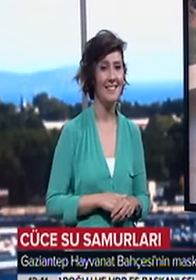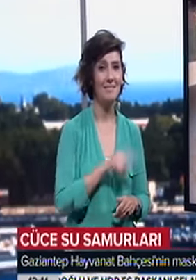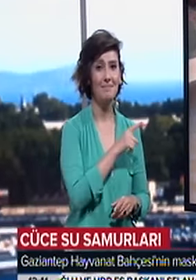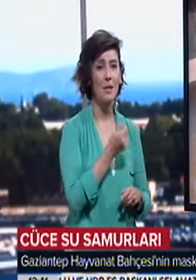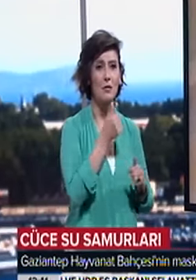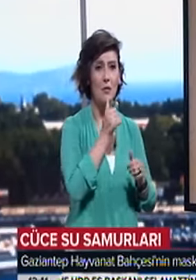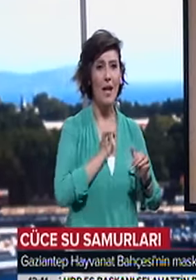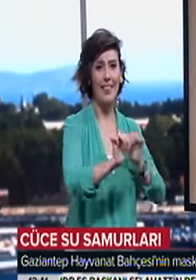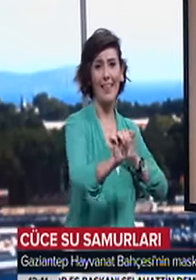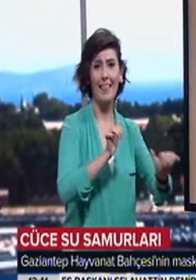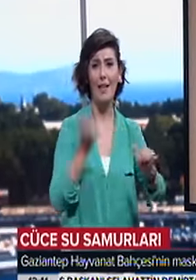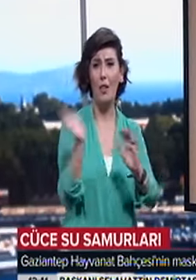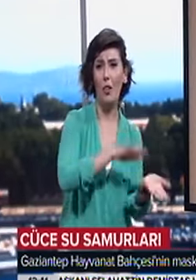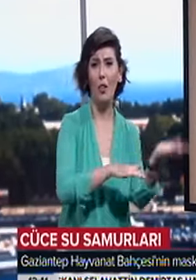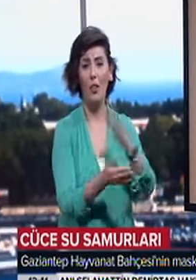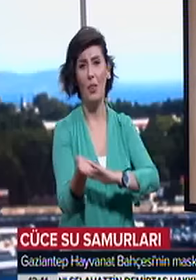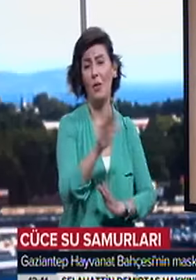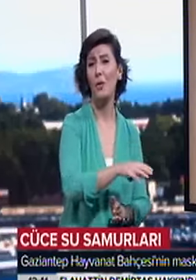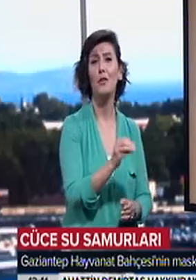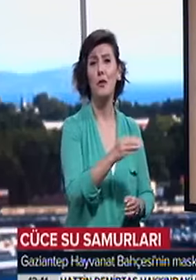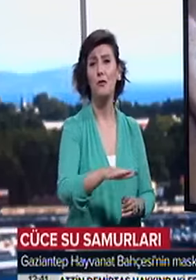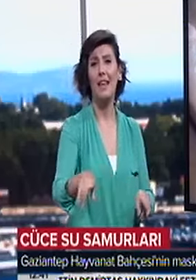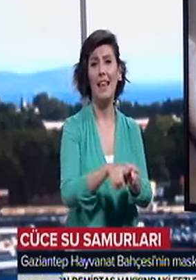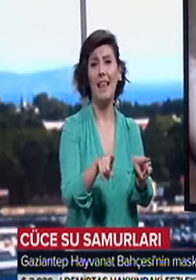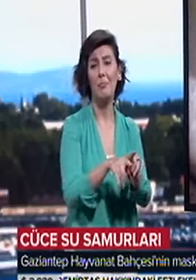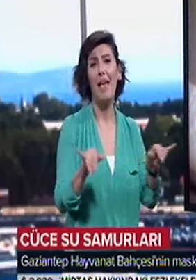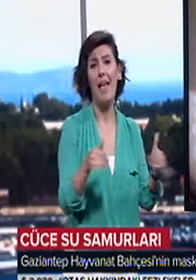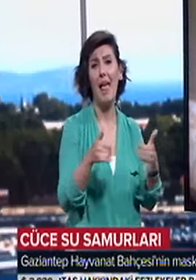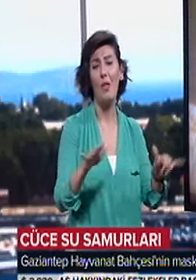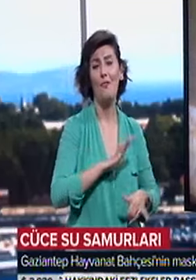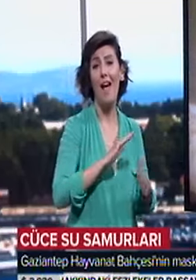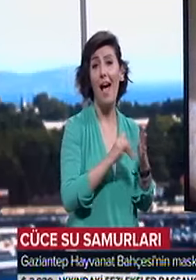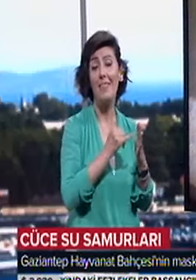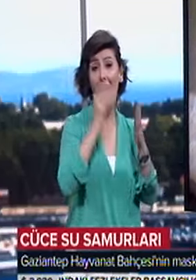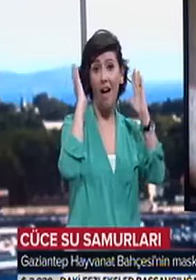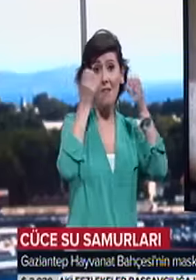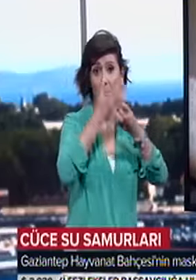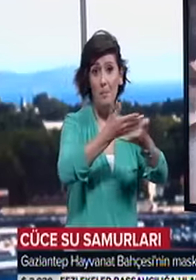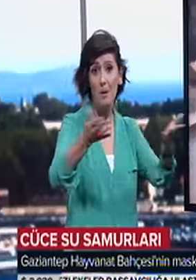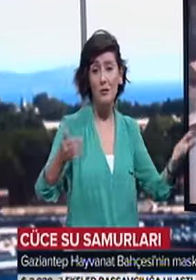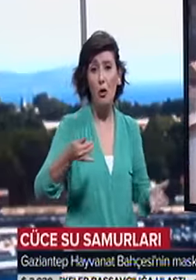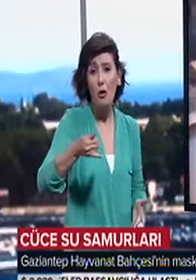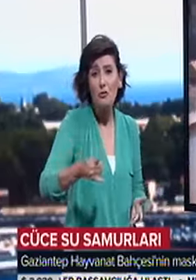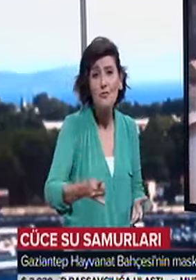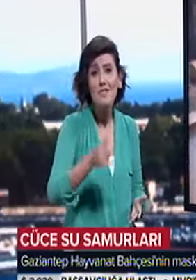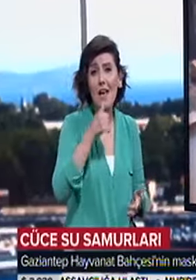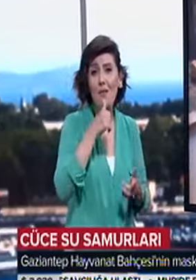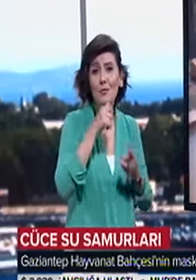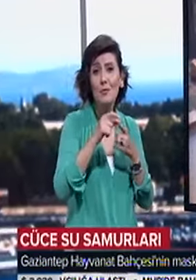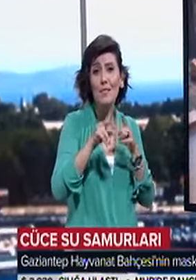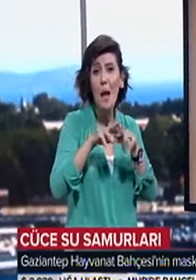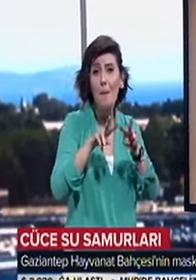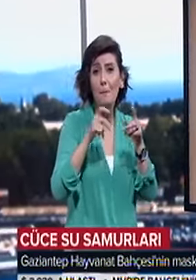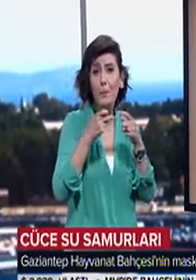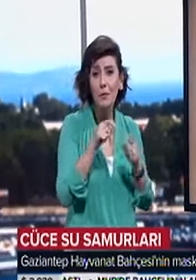Birbirlerini suya itiyor, küçük çocuklar gibi eğleniyorlar. Gaziantep Hayvanat Bahçesi'ndeki cüce su samurları sevimli